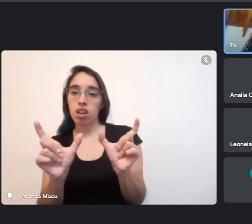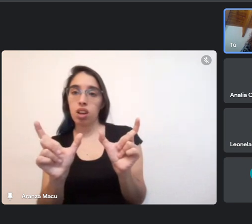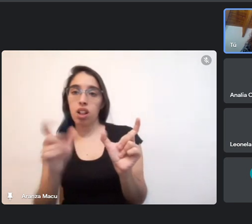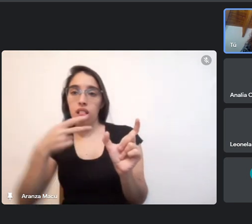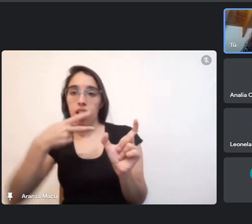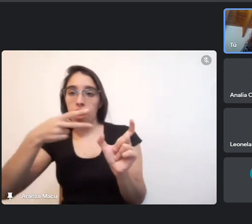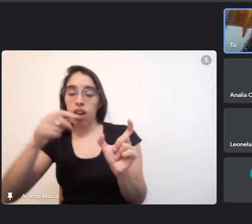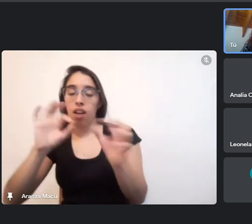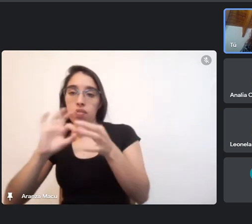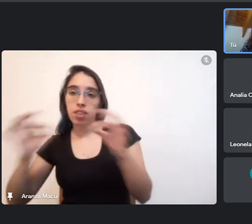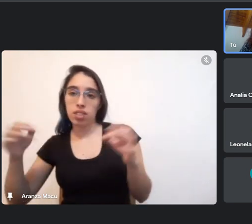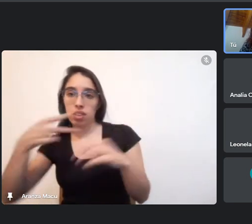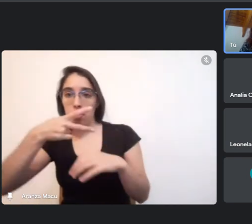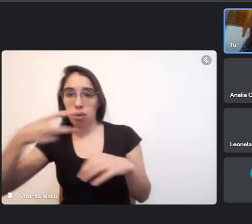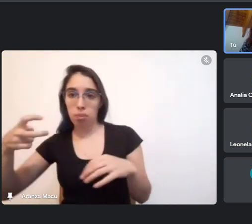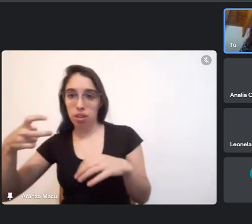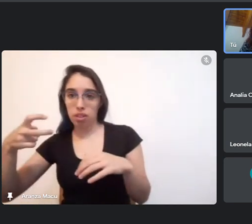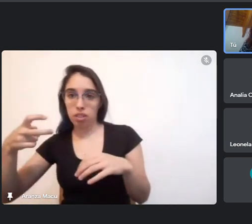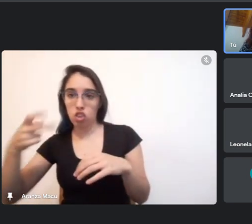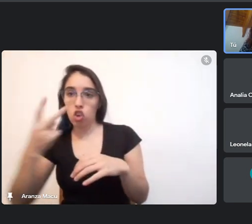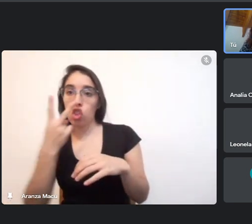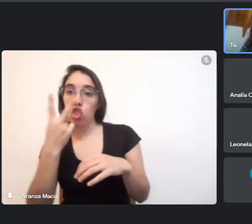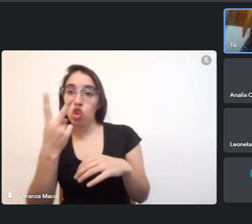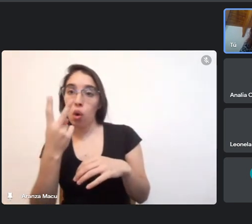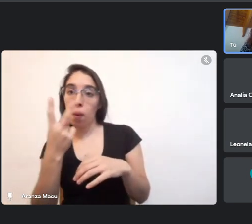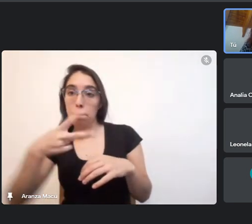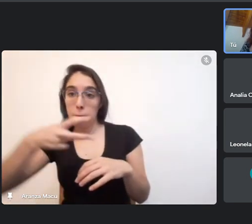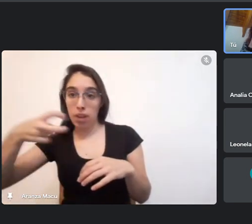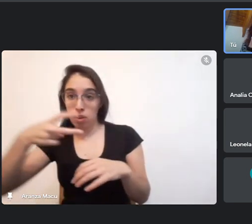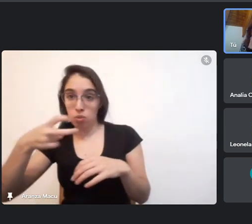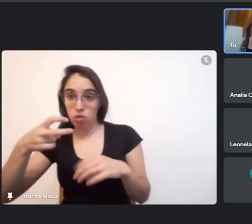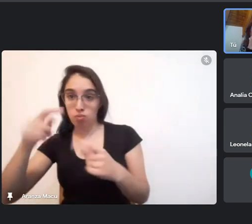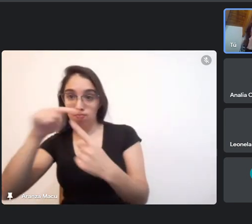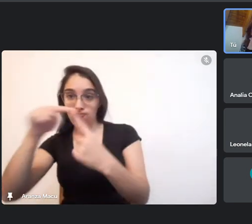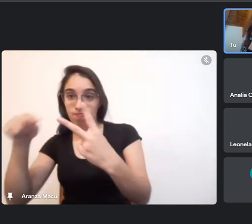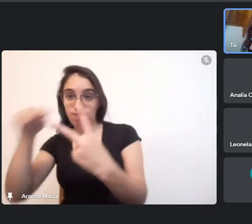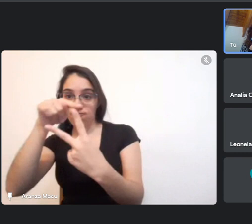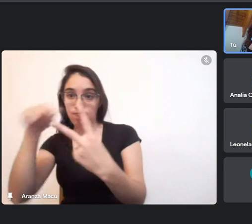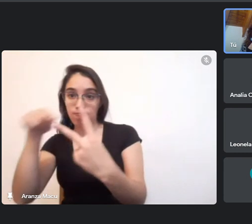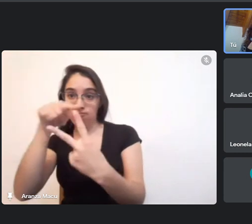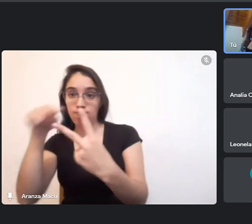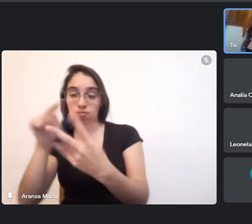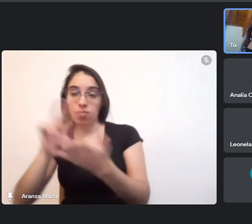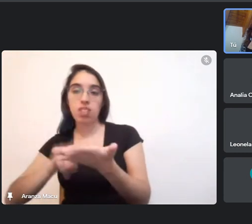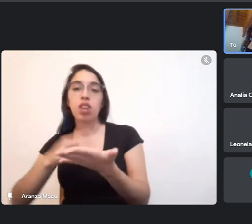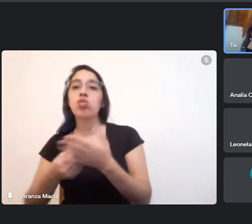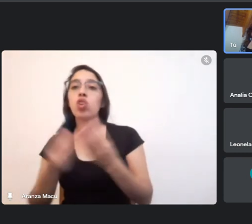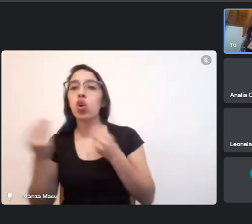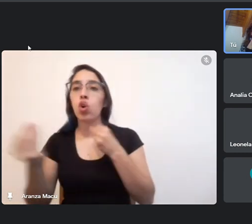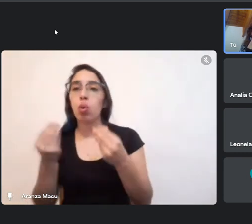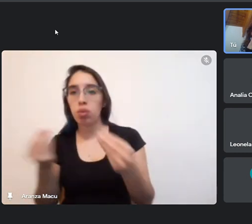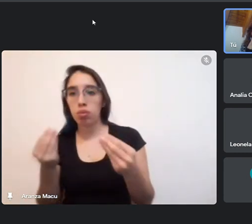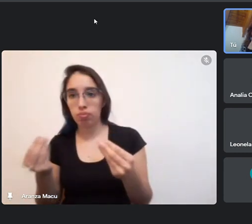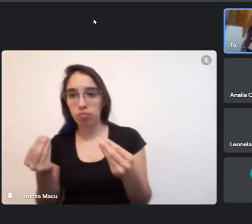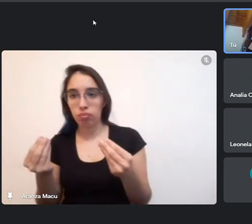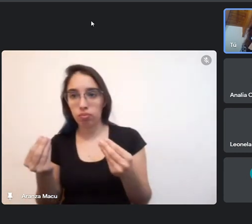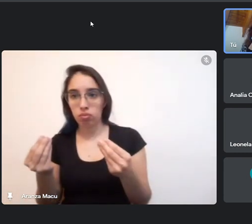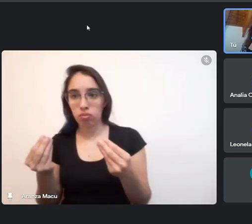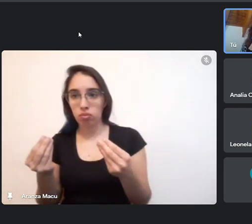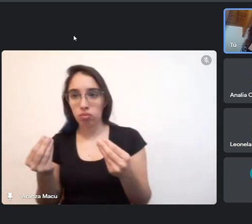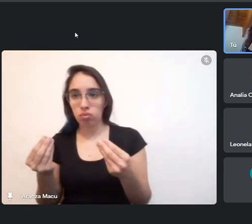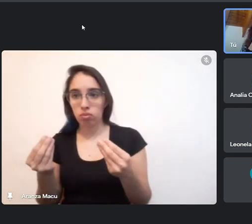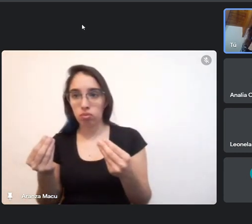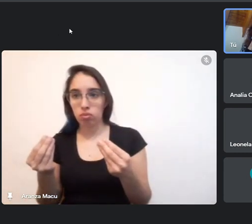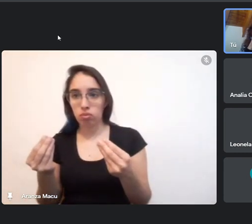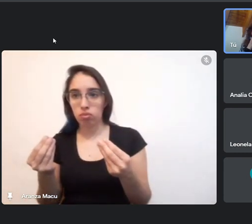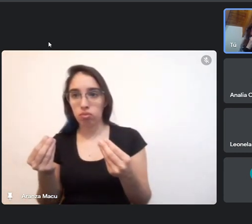verbos. ¿Cómo se leería esto? Are living. ¿Cómo se lee ing después del